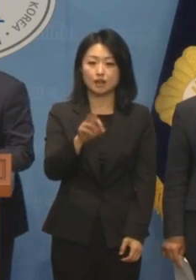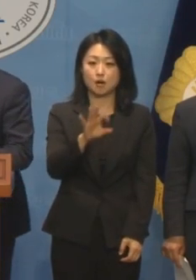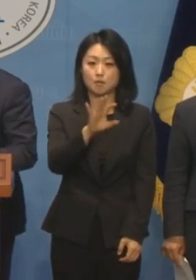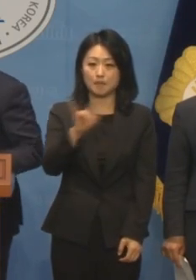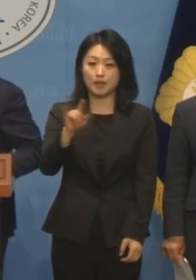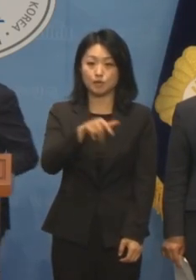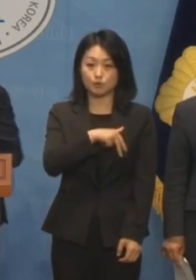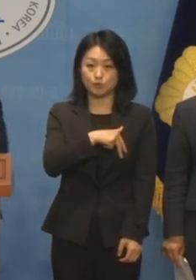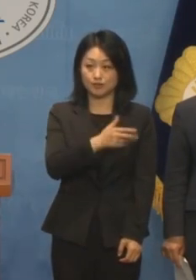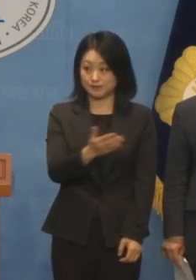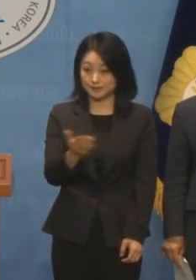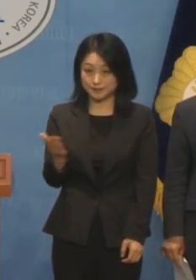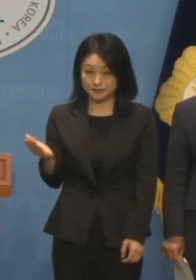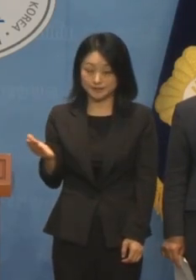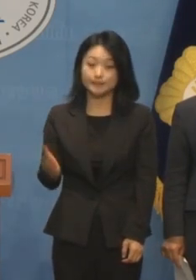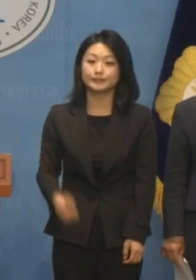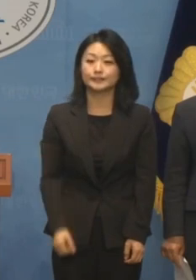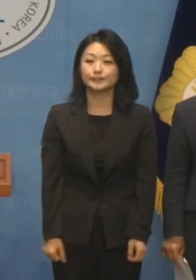있겠습니다.